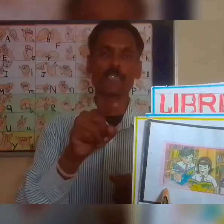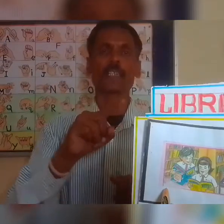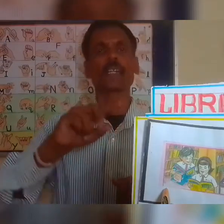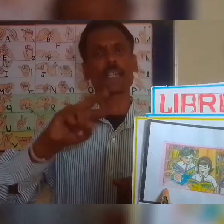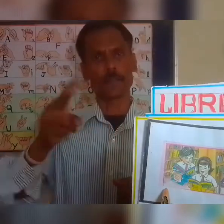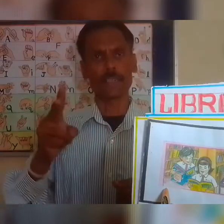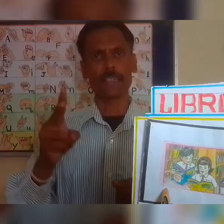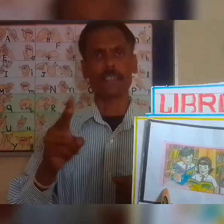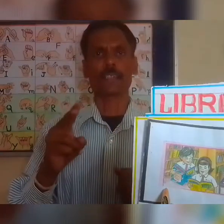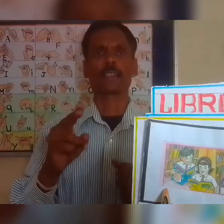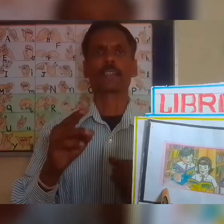कभी